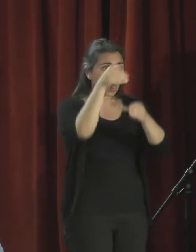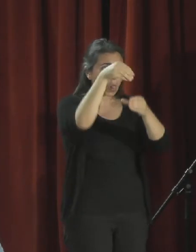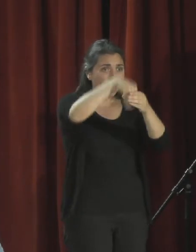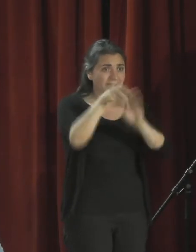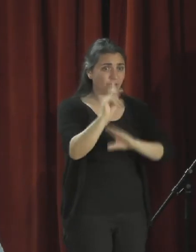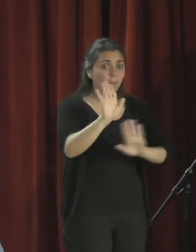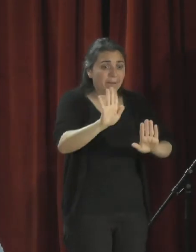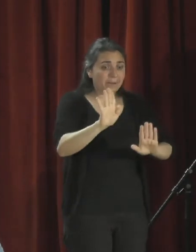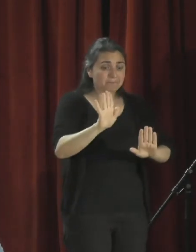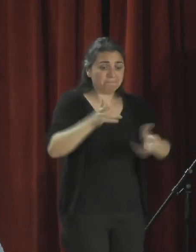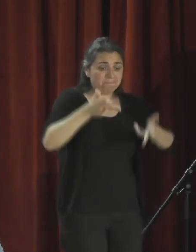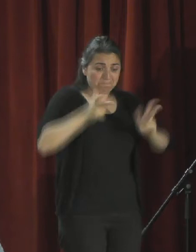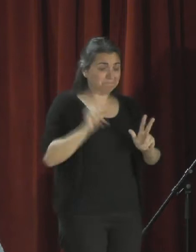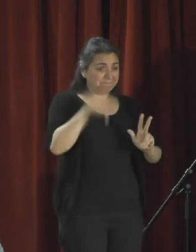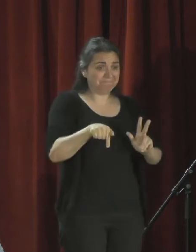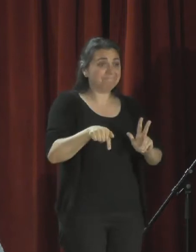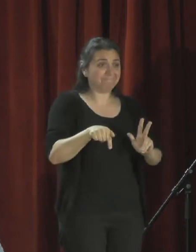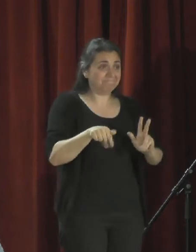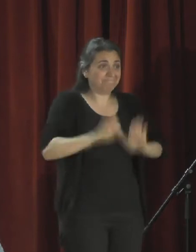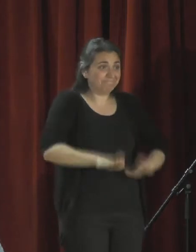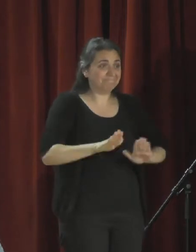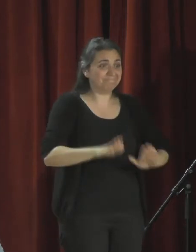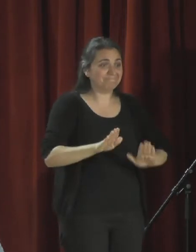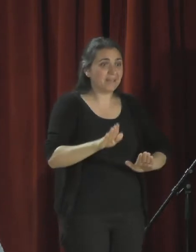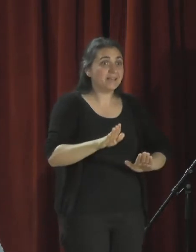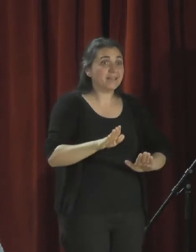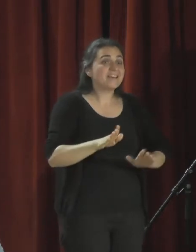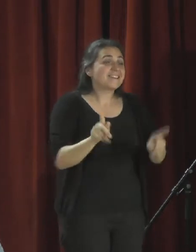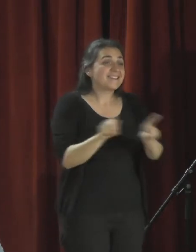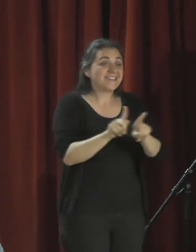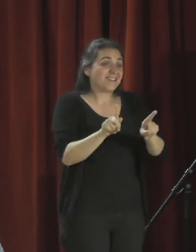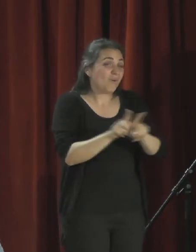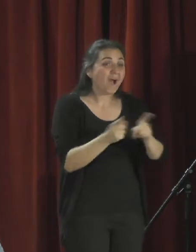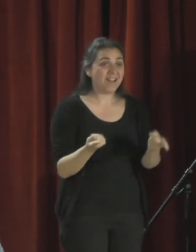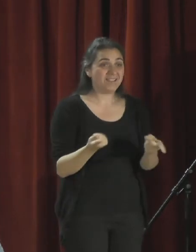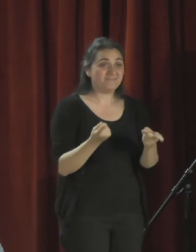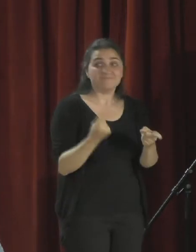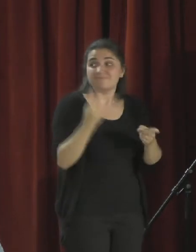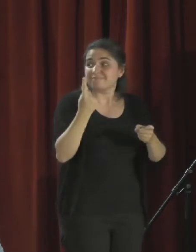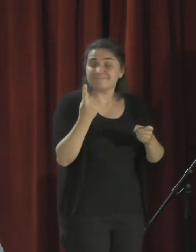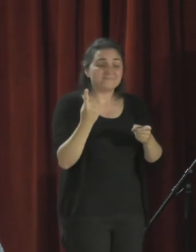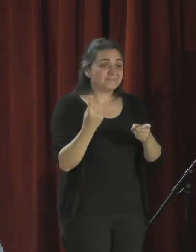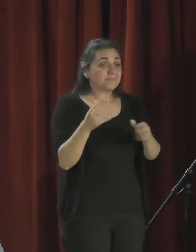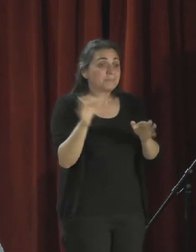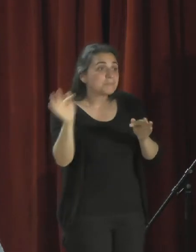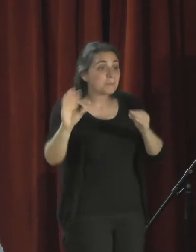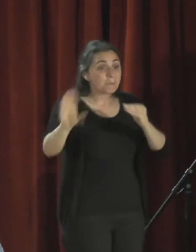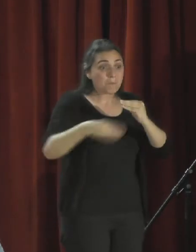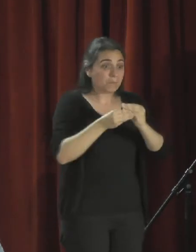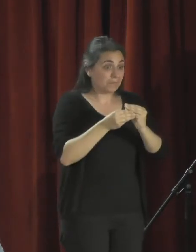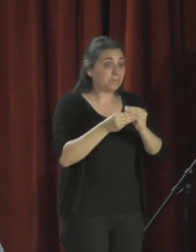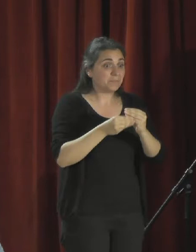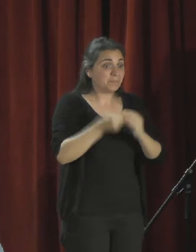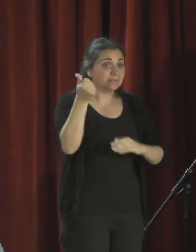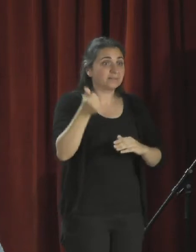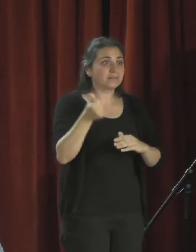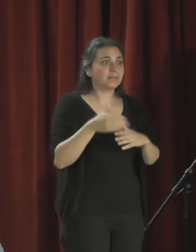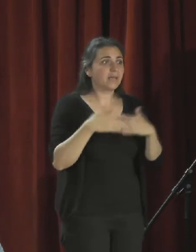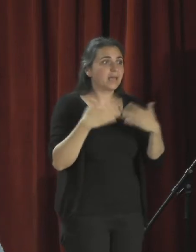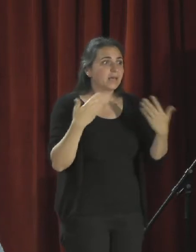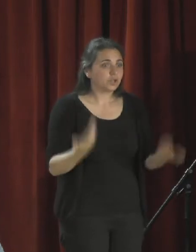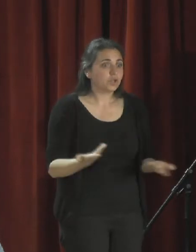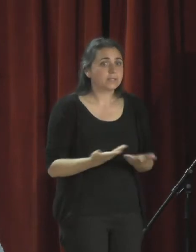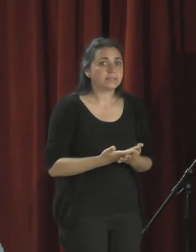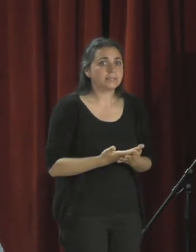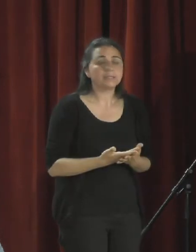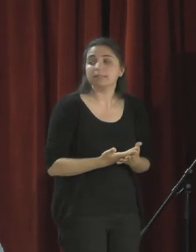aquí, aquí me teñen como a unha gota máis. Quero agradecervos aos partidos, as siglas,